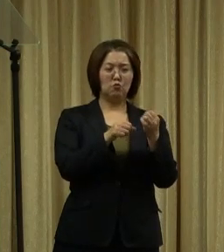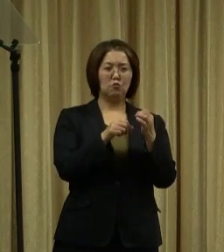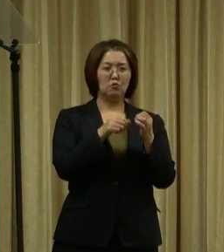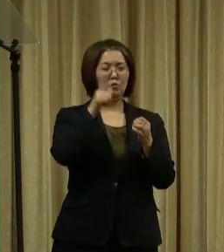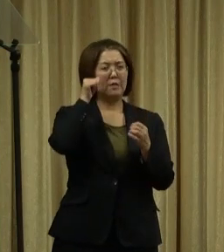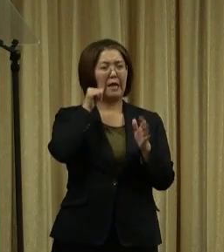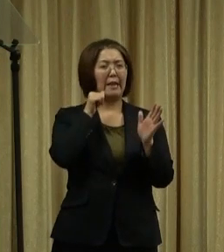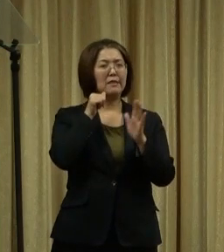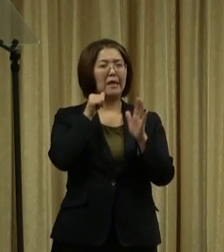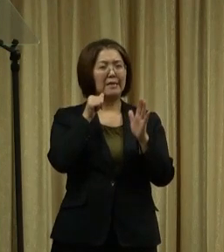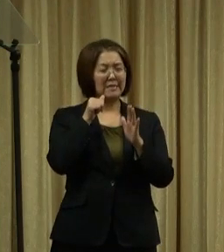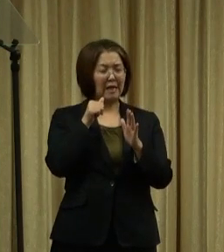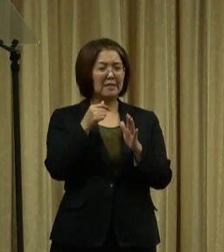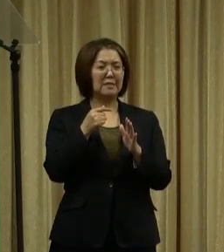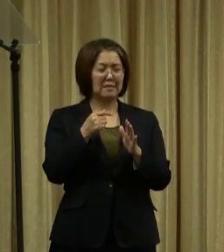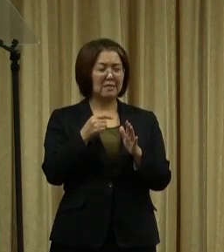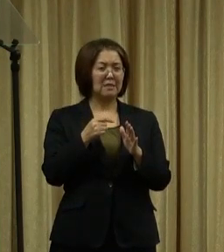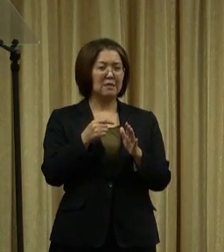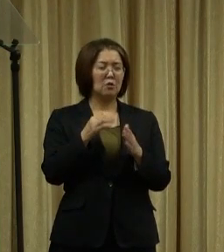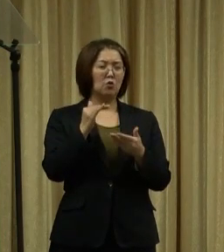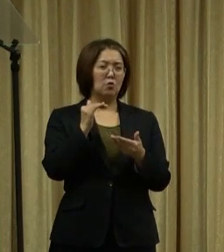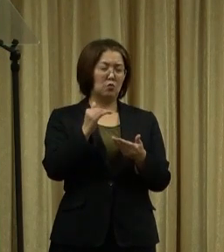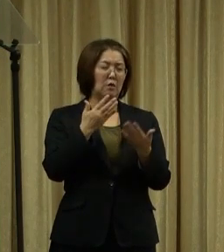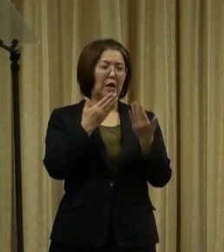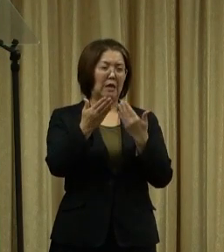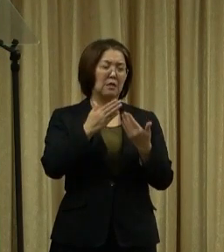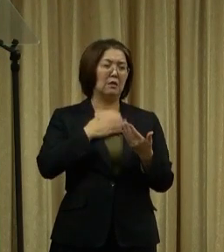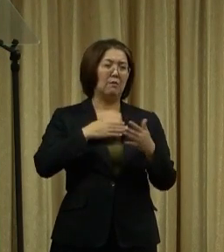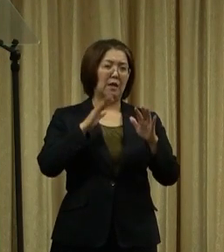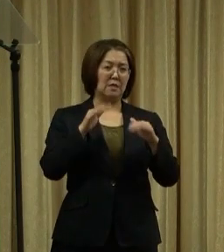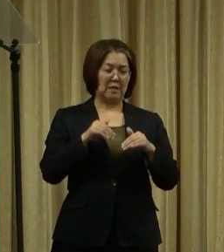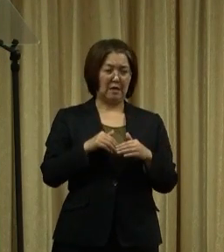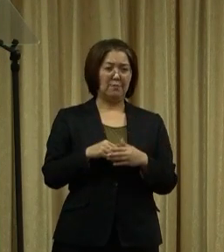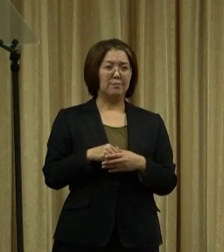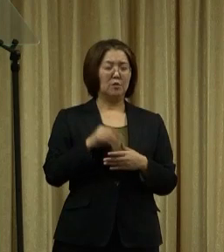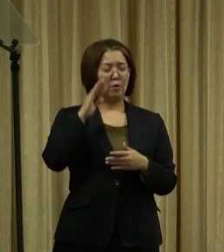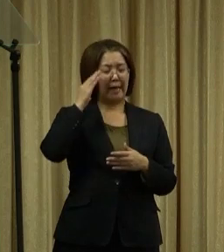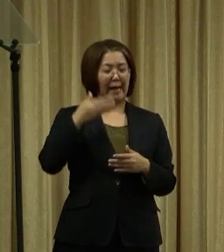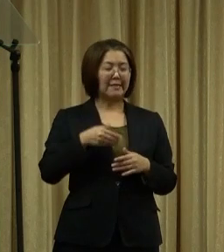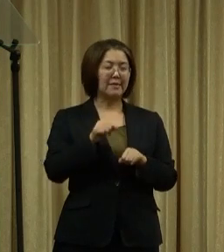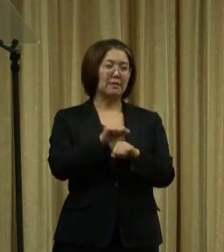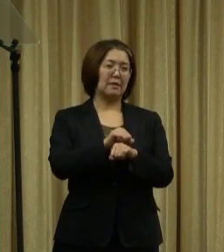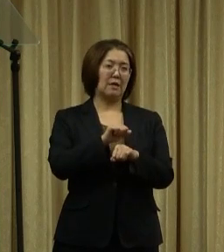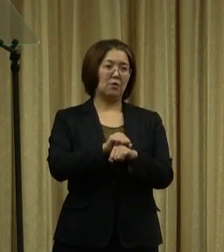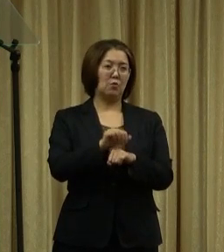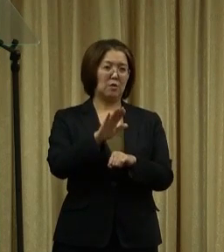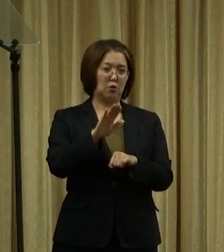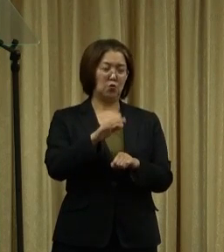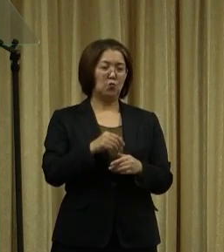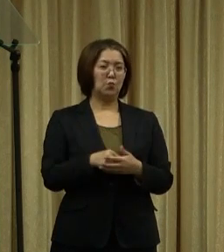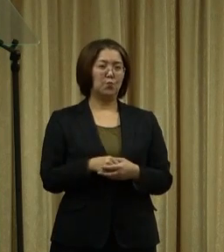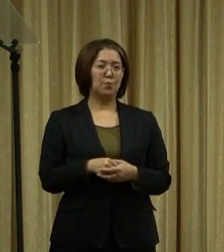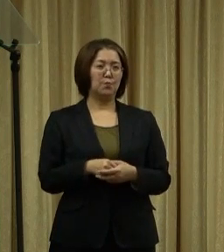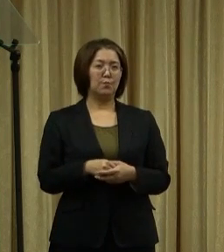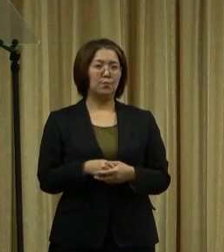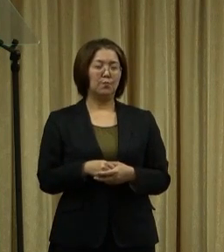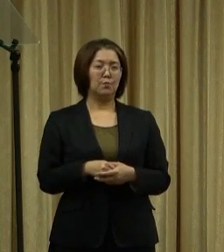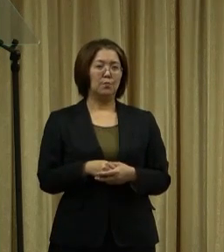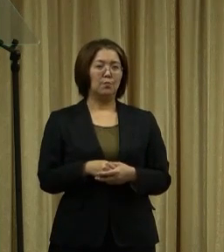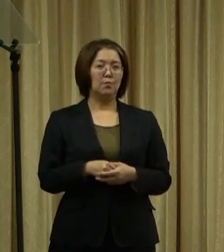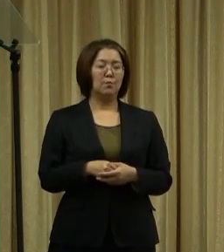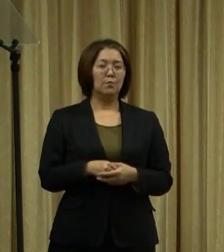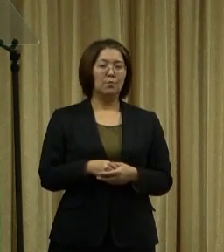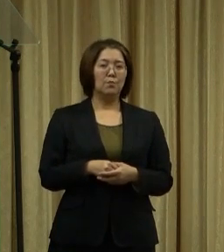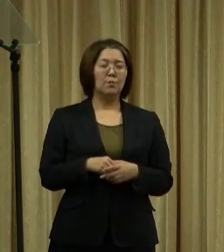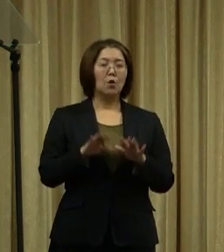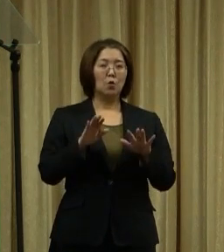れていない我々富山県民だったということが、これをはっきりしました。まずここが一つ反省材料だというふうに思います。で、まあ、今